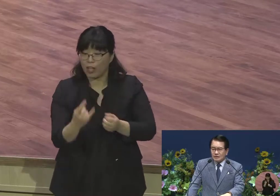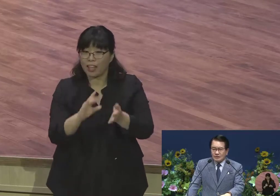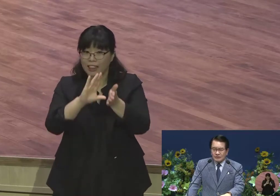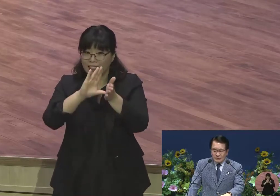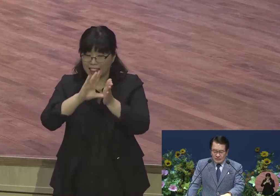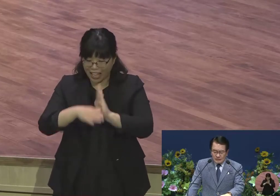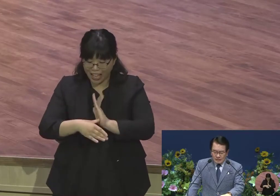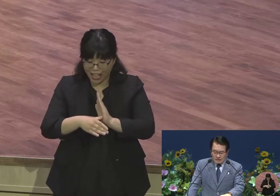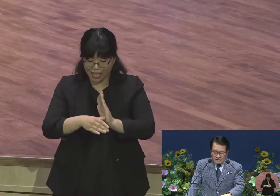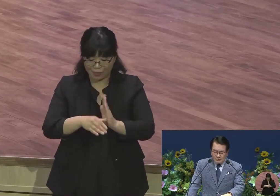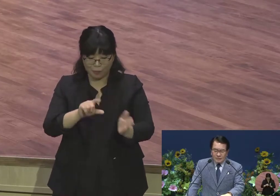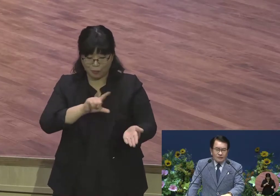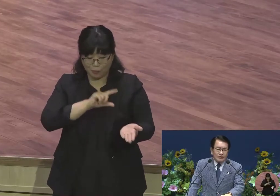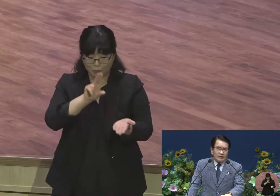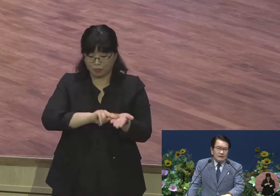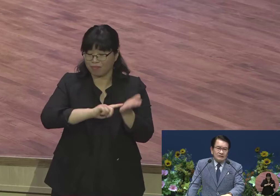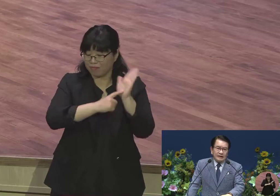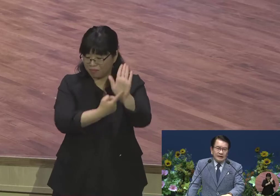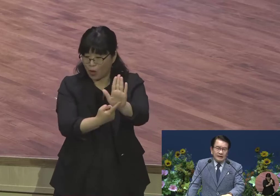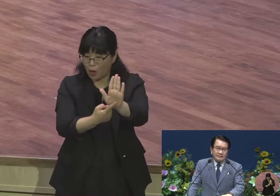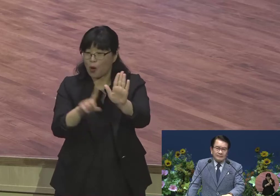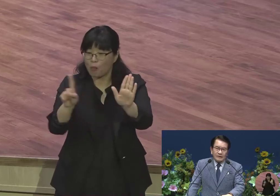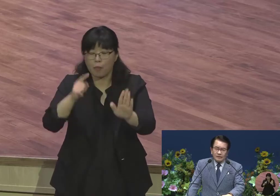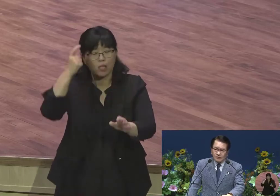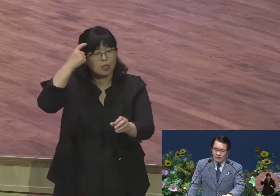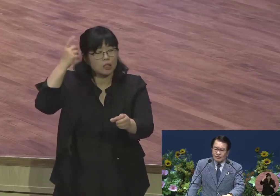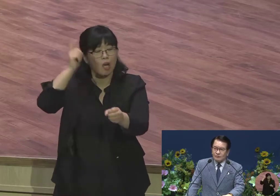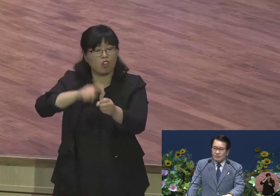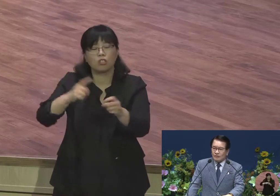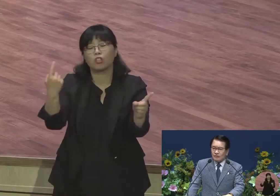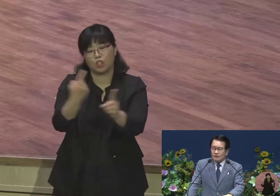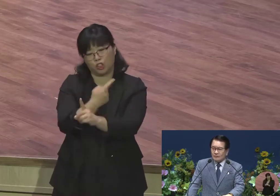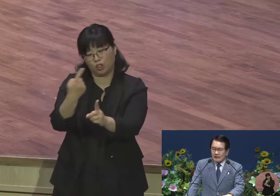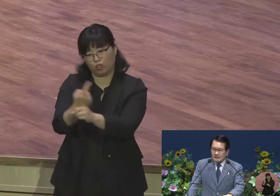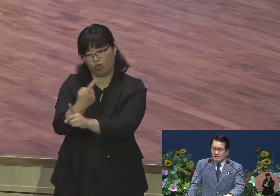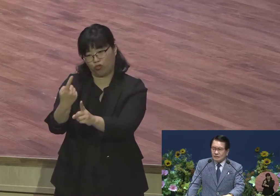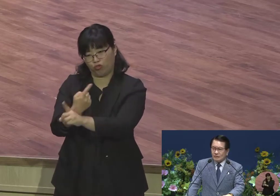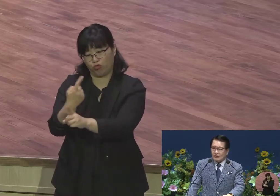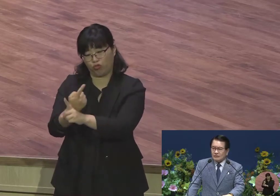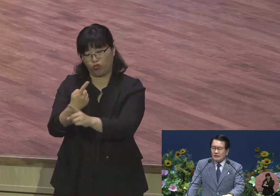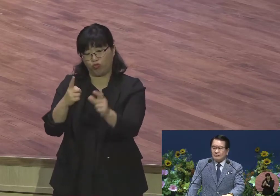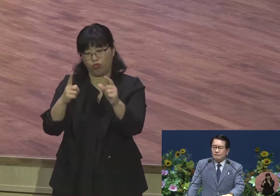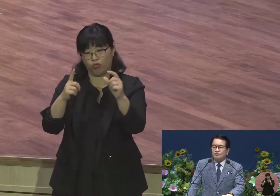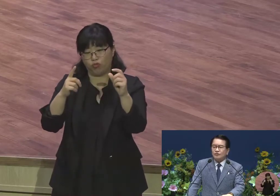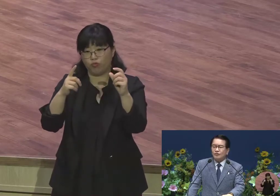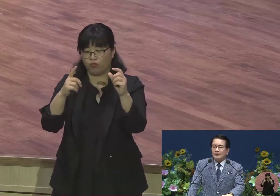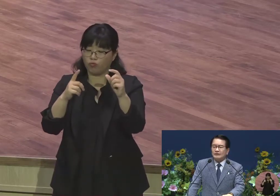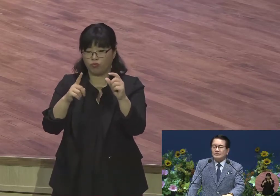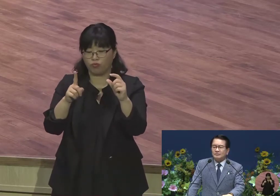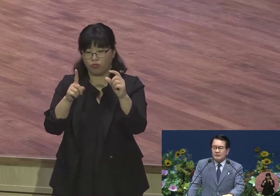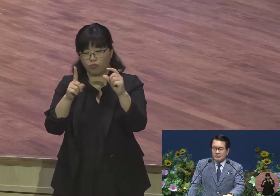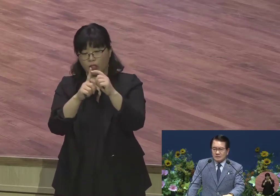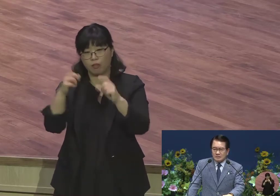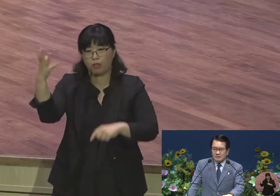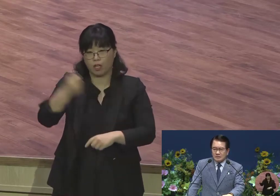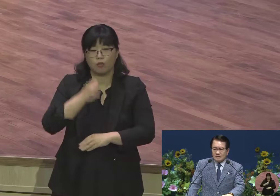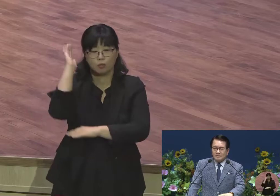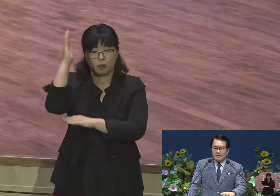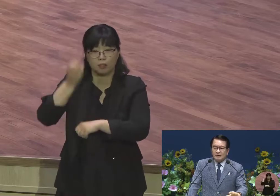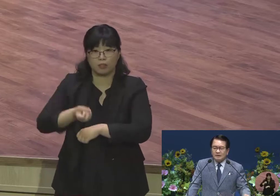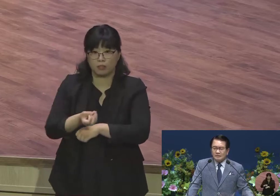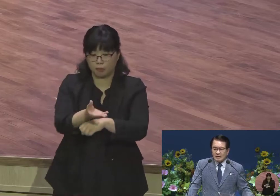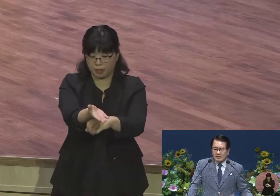그냥 정신병도 여러 가지인데 우울증 뭐 많죠. 삶 속에서 병